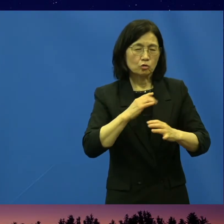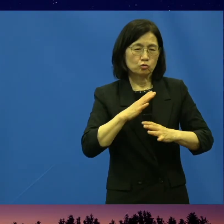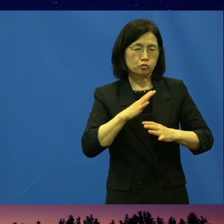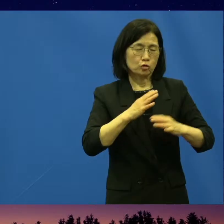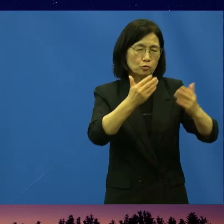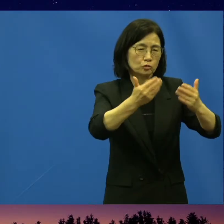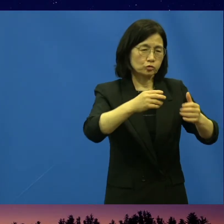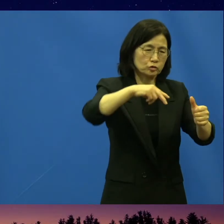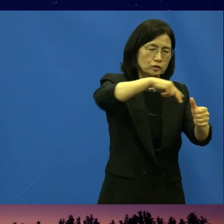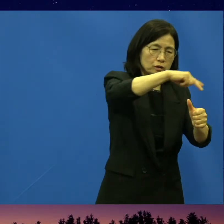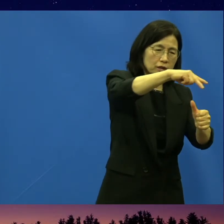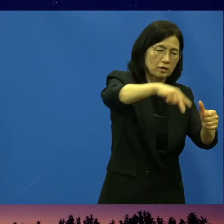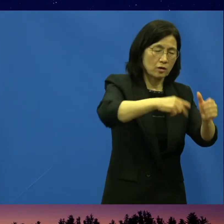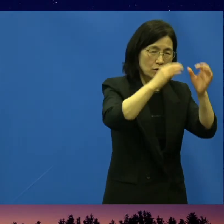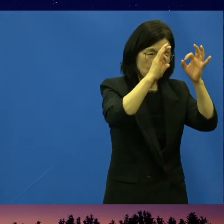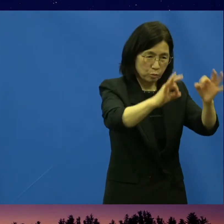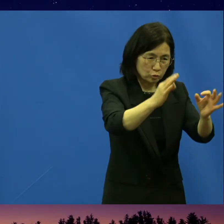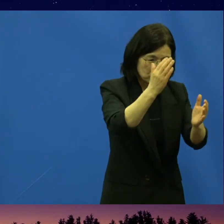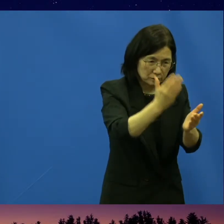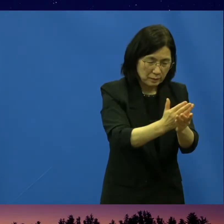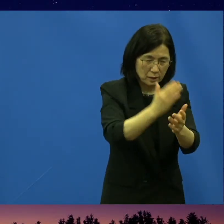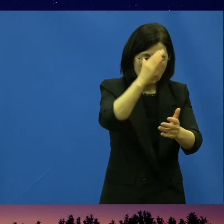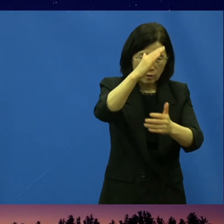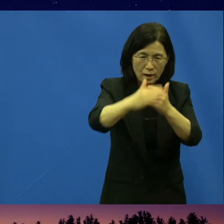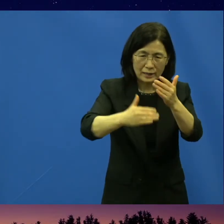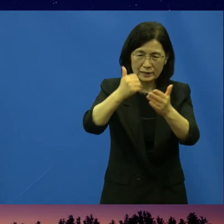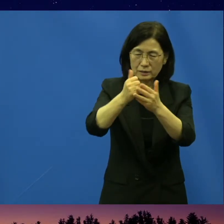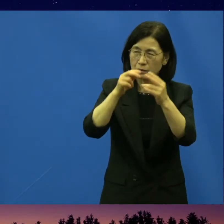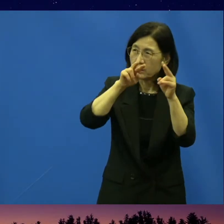가장 확실한 것은 하나님의 임재와 동행입니다.